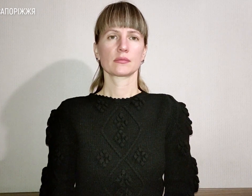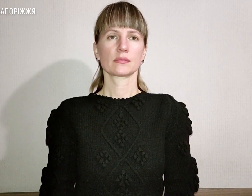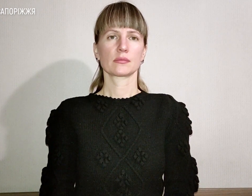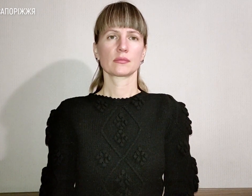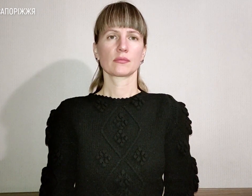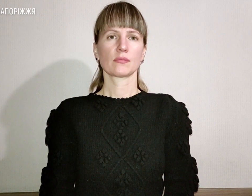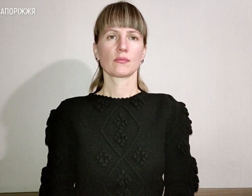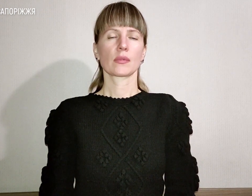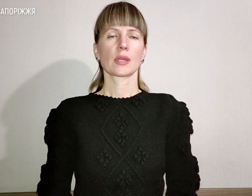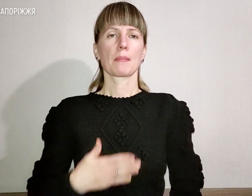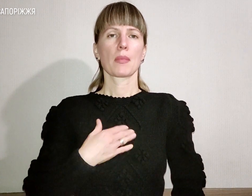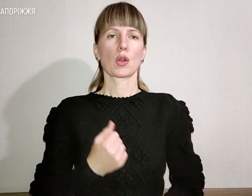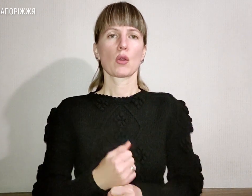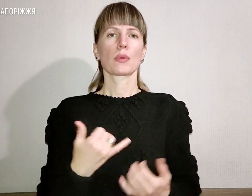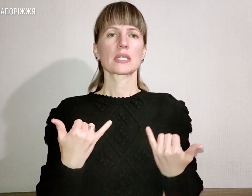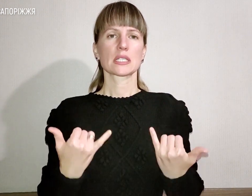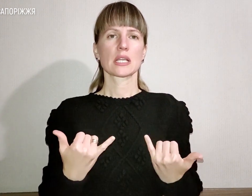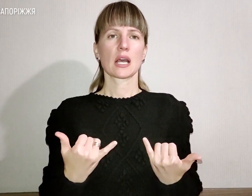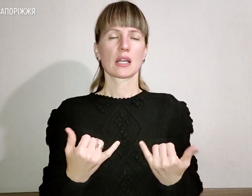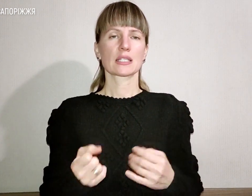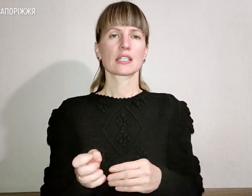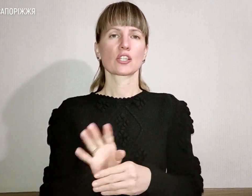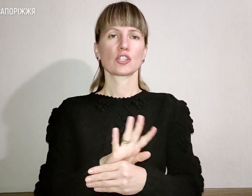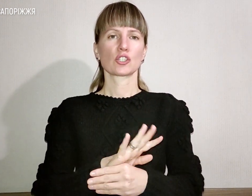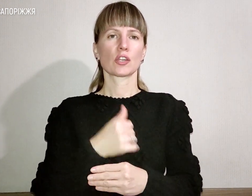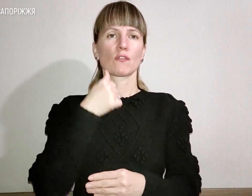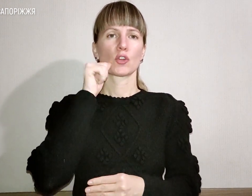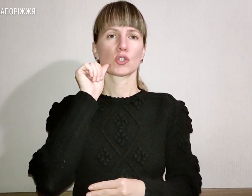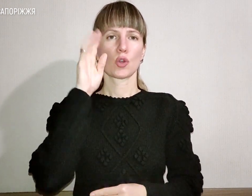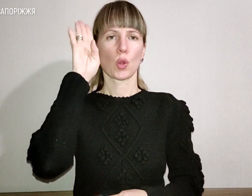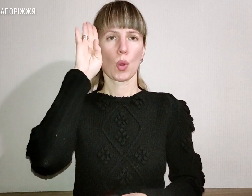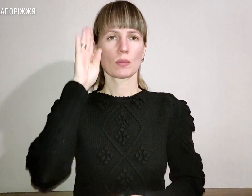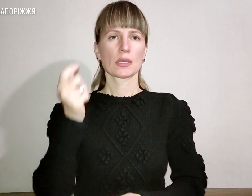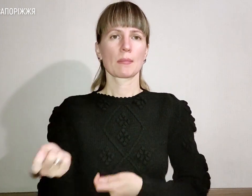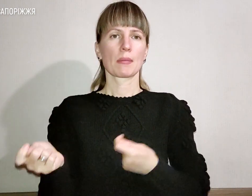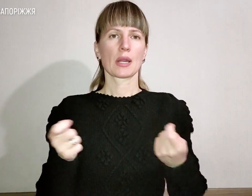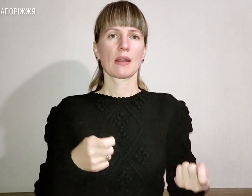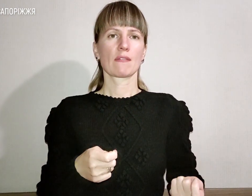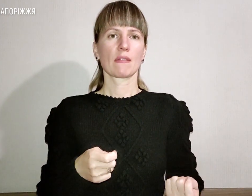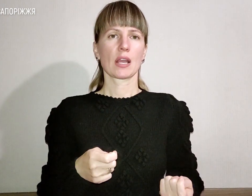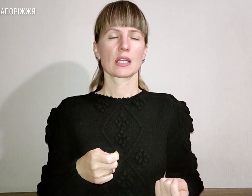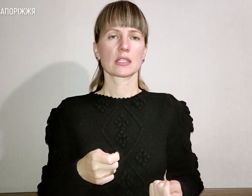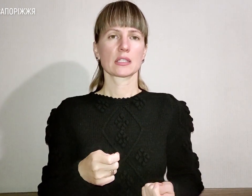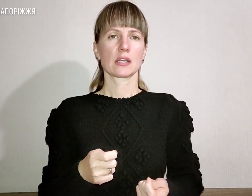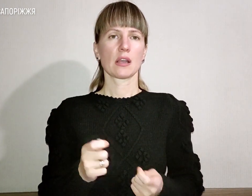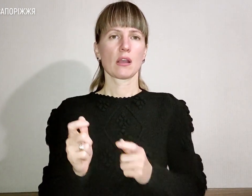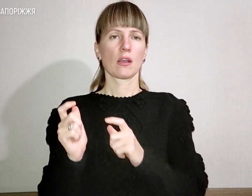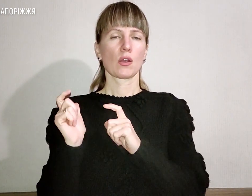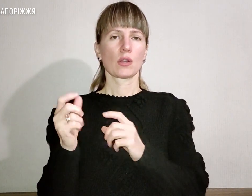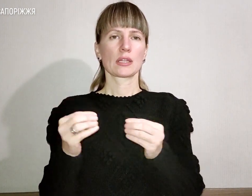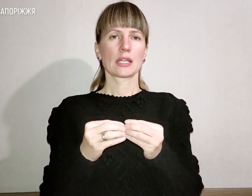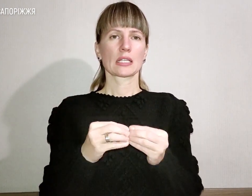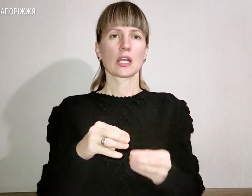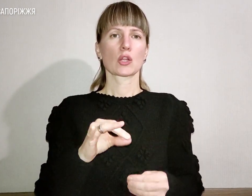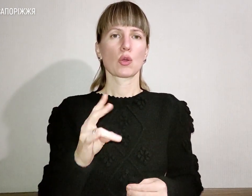Ми робимо зараз якраз їжі. Вчора хлопці привезли майже фуру, десь 10 тонн. Ми зробили 40 їжів і роздали